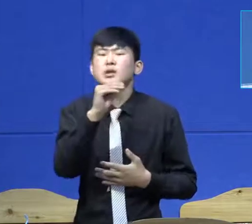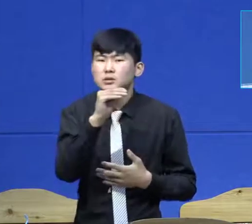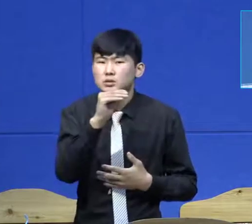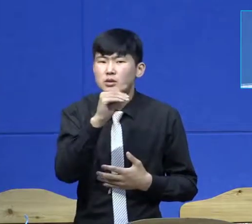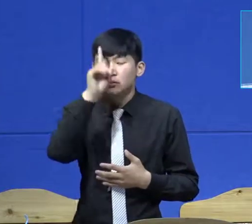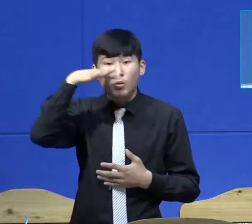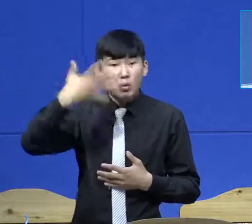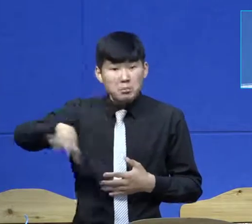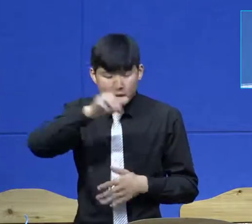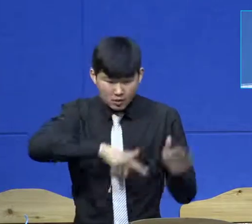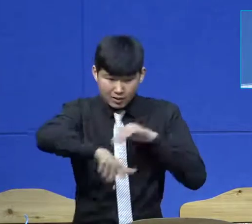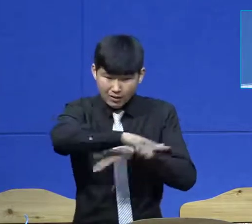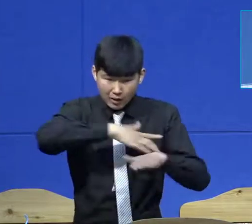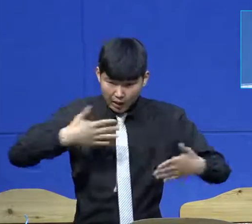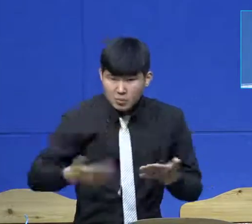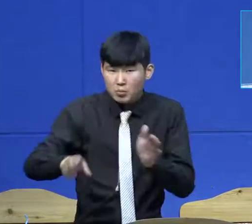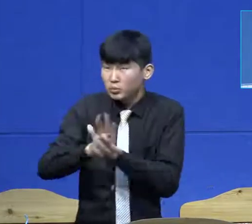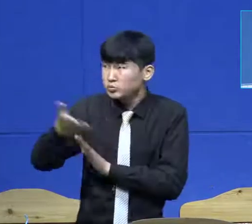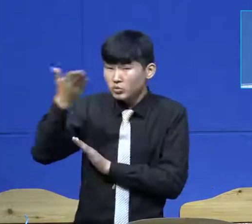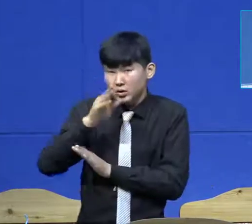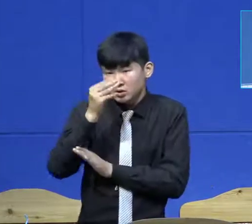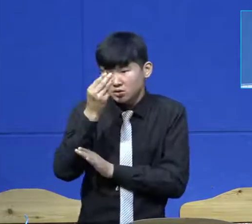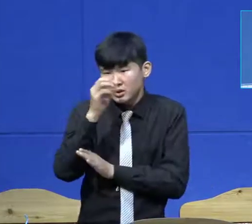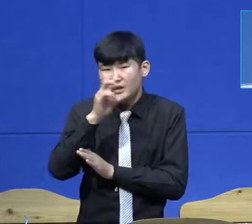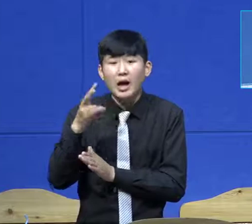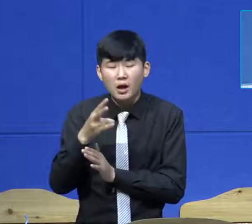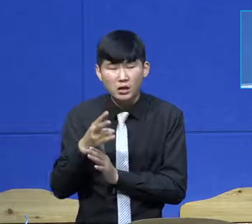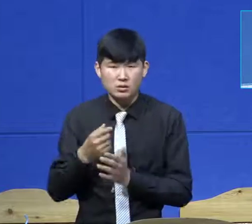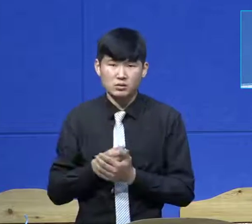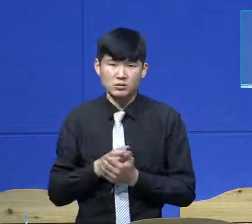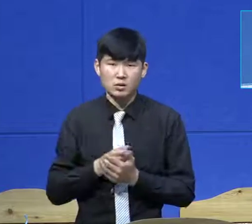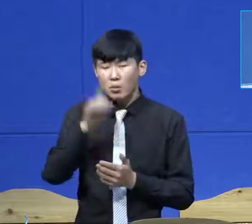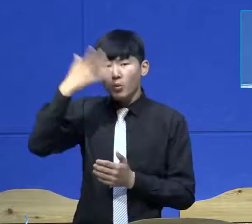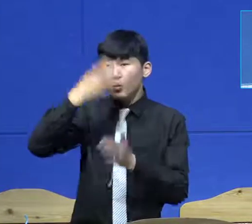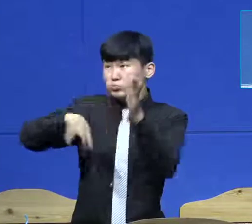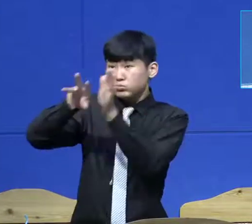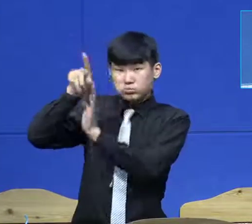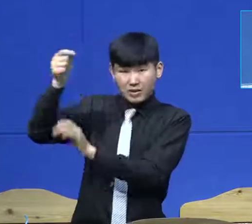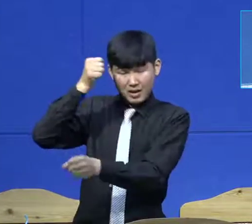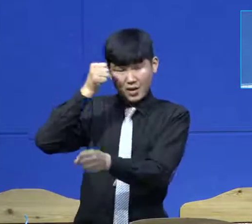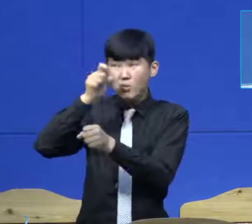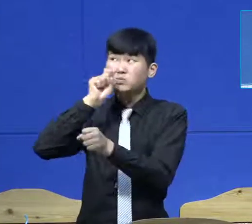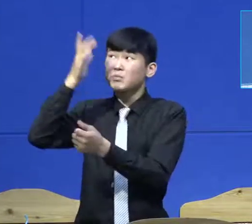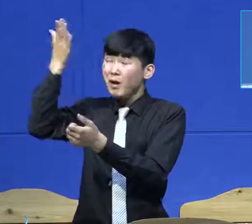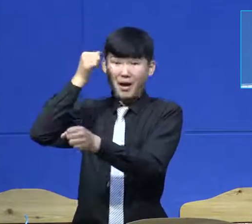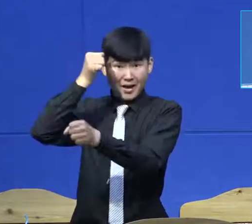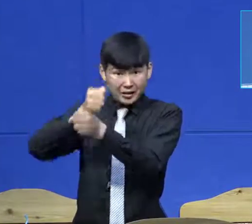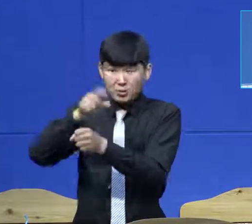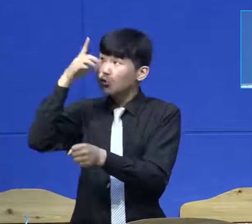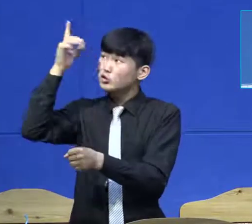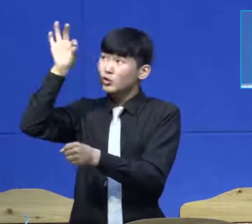Бурхан бидний энэ газар дээр амьдруулж байгаа шалтгаан хиймтэй байгаа учраас бурхны хүсэж байгаа ажил бурхны цор ганц хүү